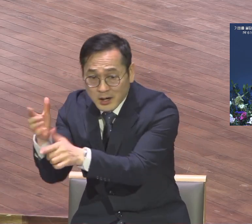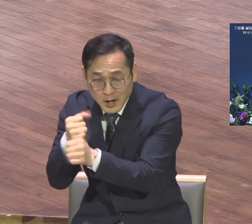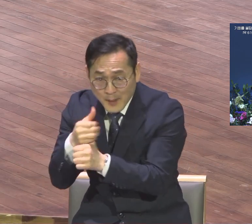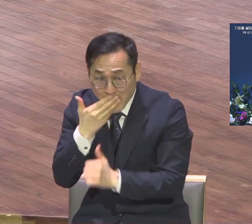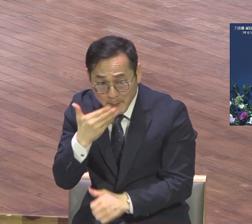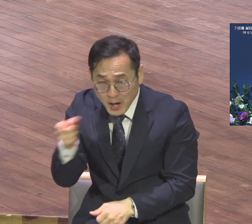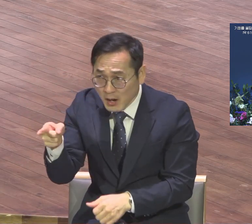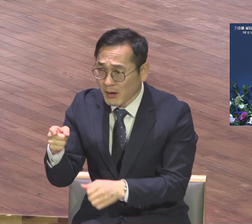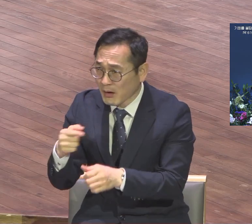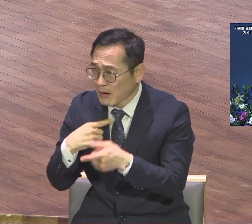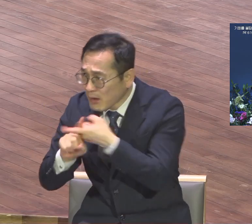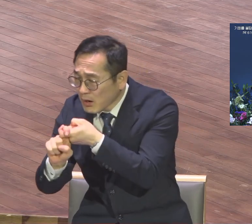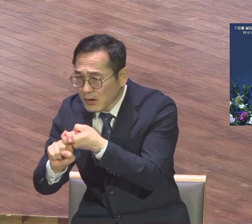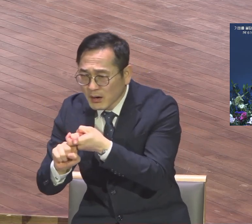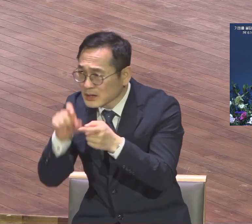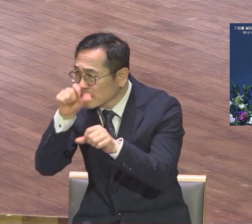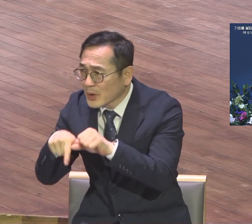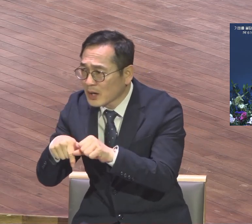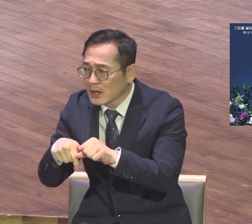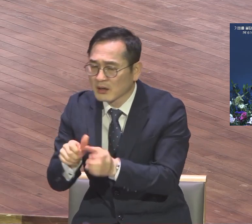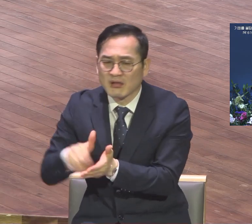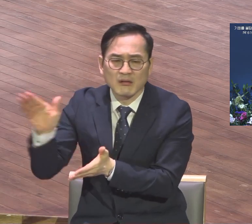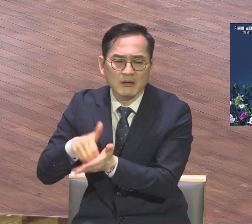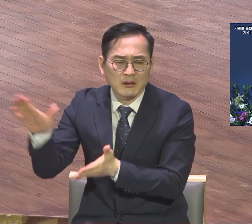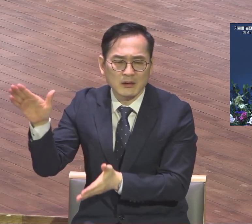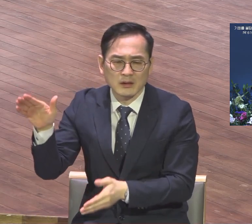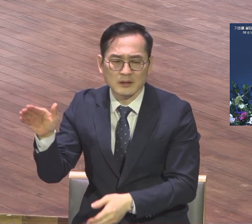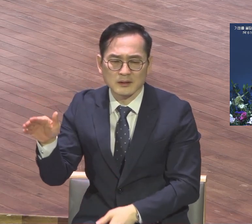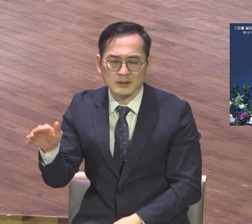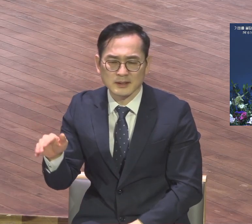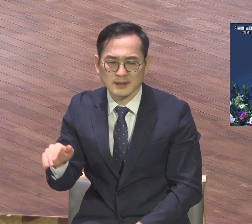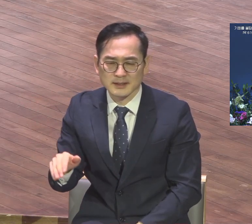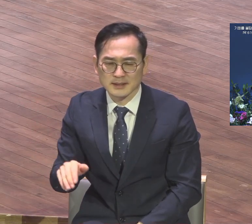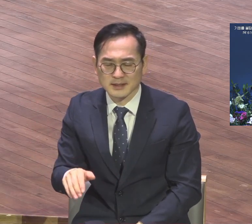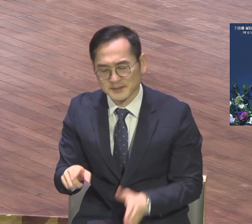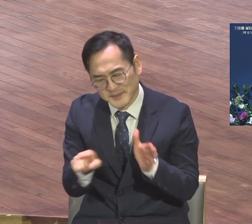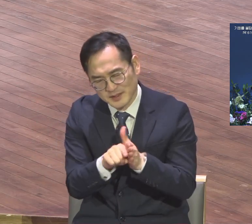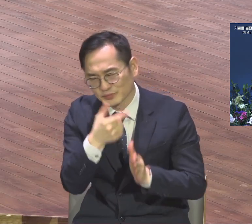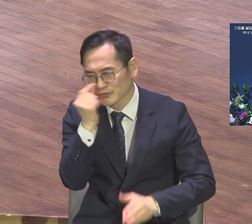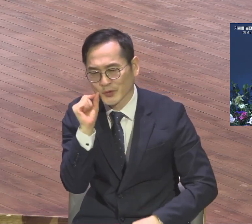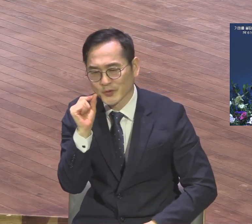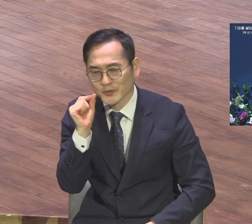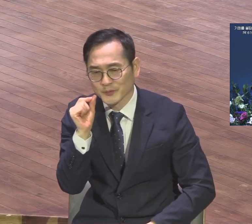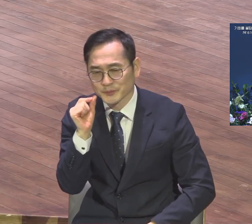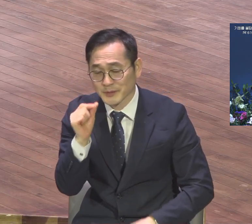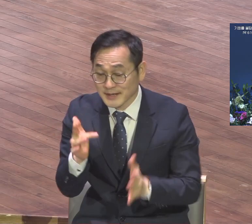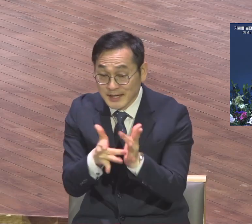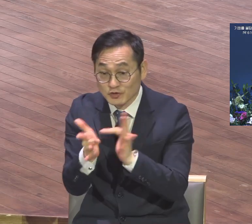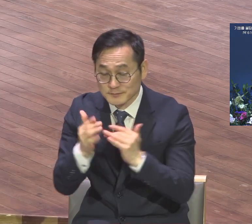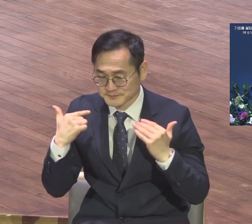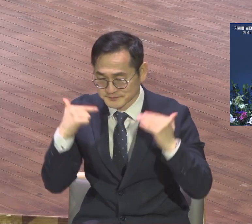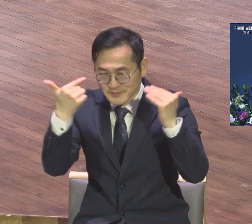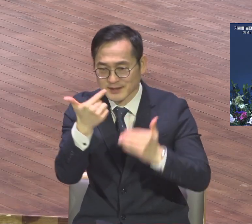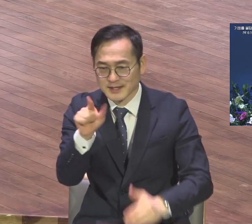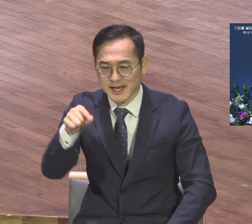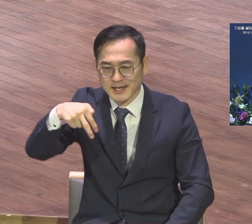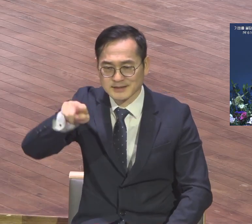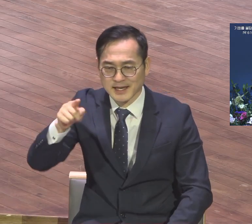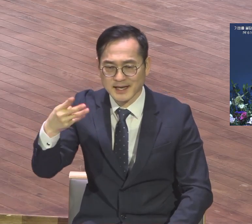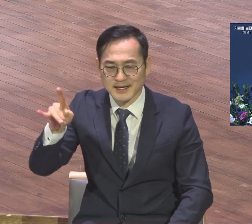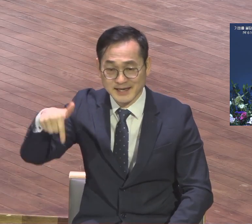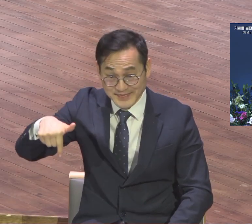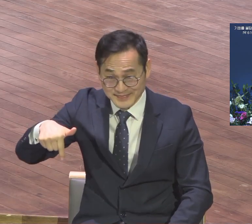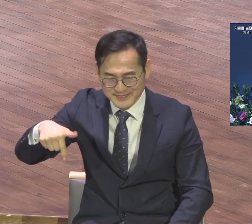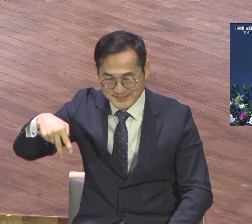예수님께서는 베들레헴에서 출생했지만은 나사렛에서 성장을 했기 때문에 나사렛 예수라고 불러요. 원래